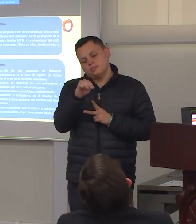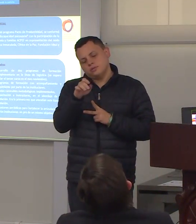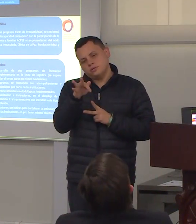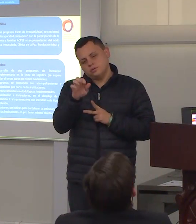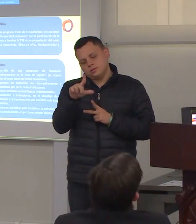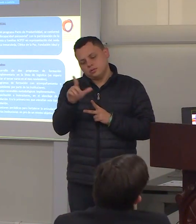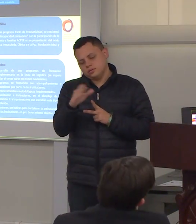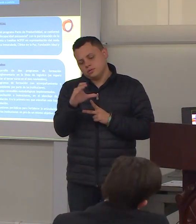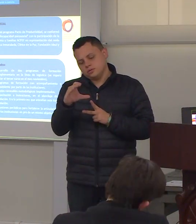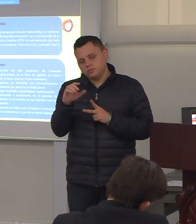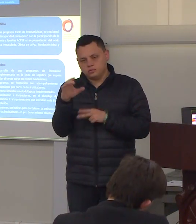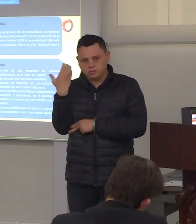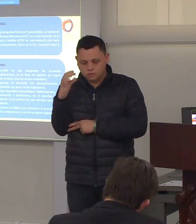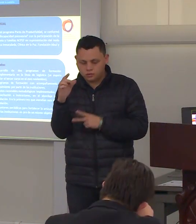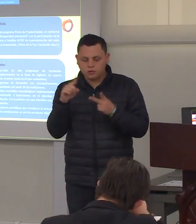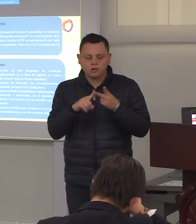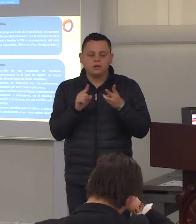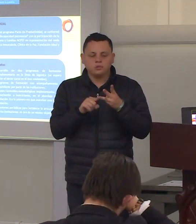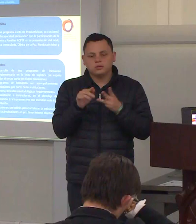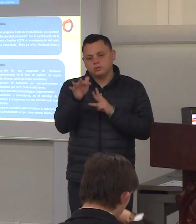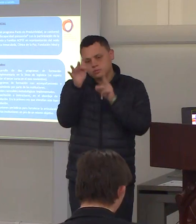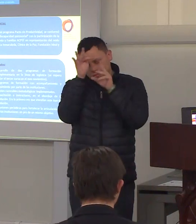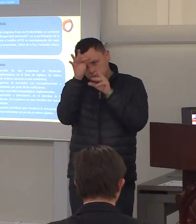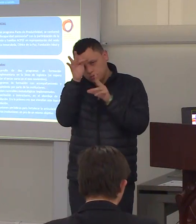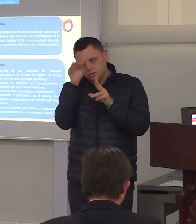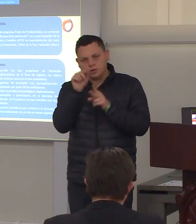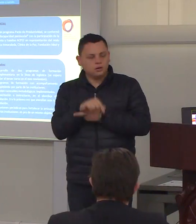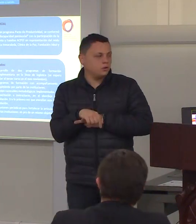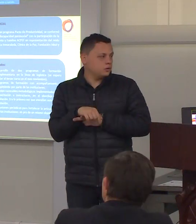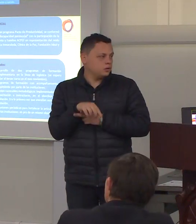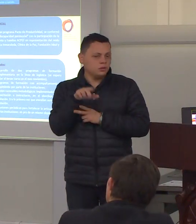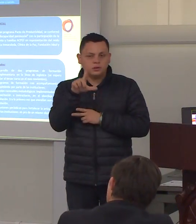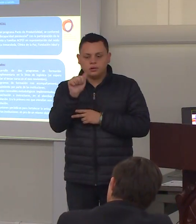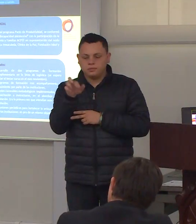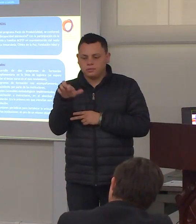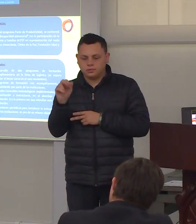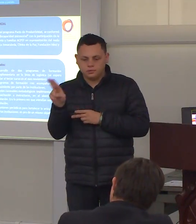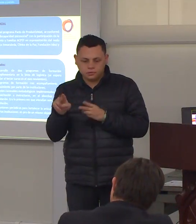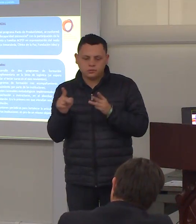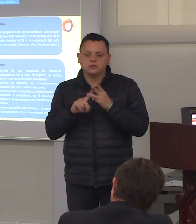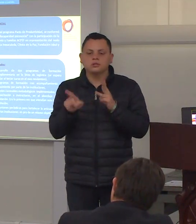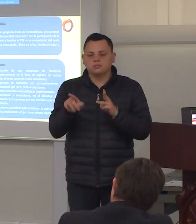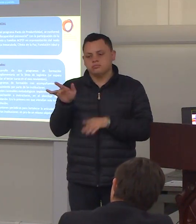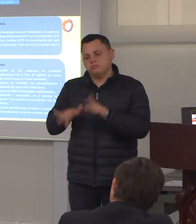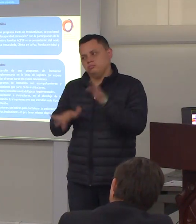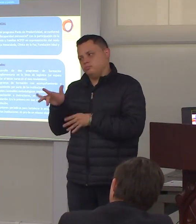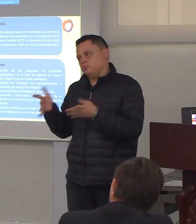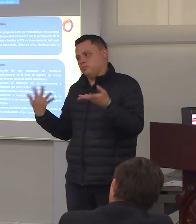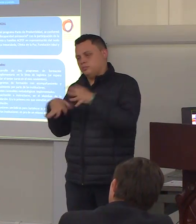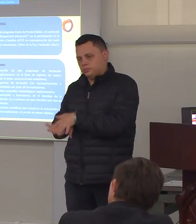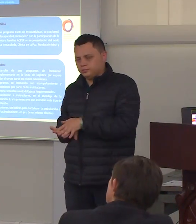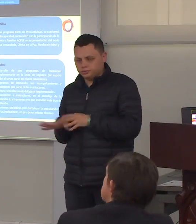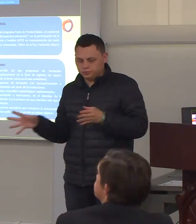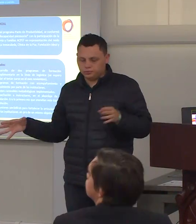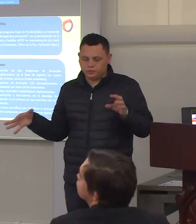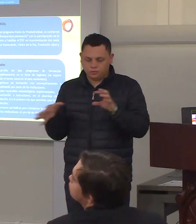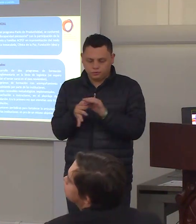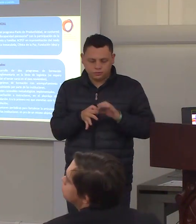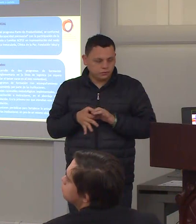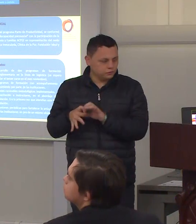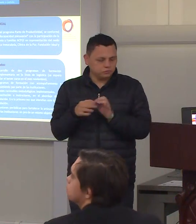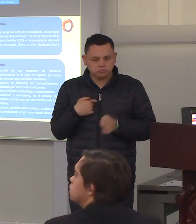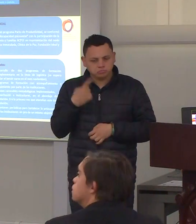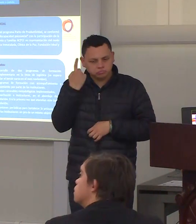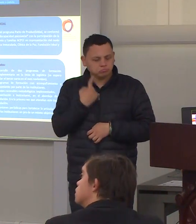Inmaculada, Clínica La Paz, Fundación Ideal y la Secretaría de Integración. Un día sencillamente